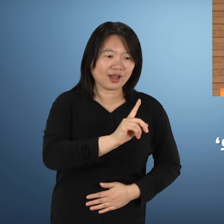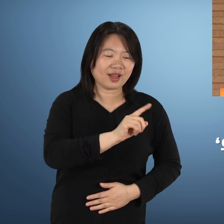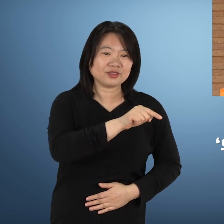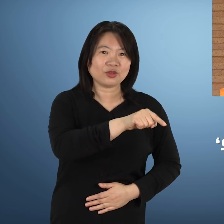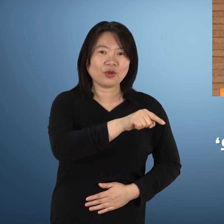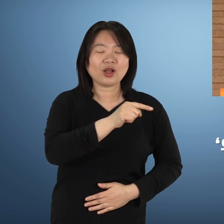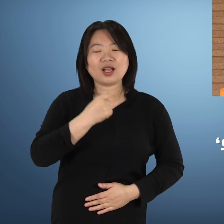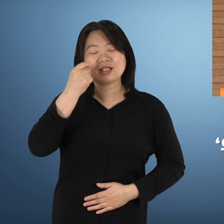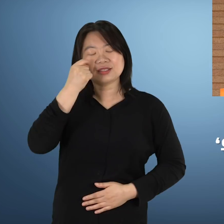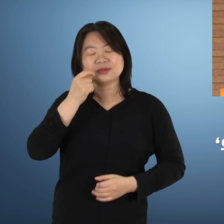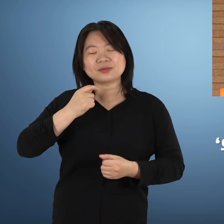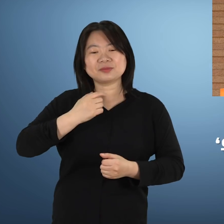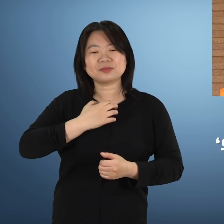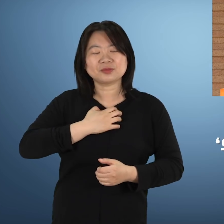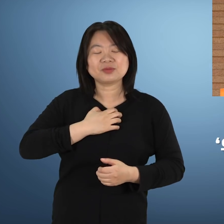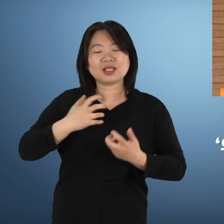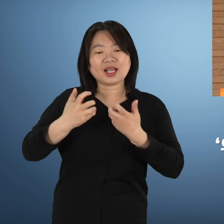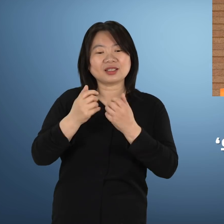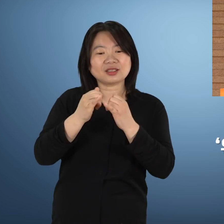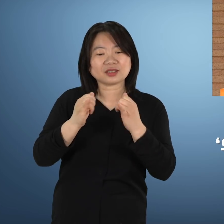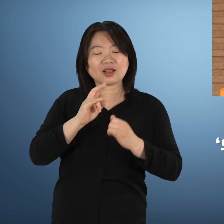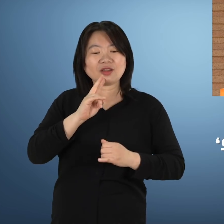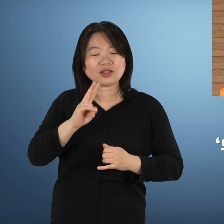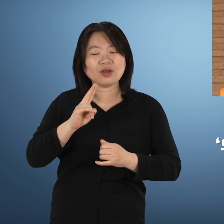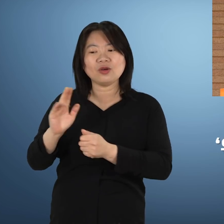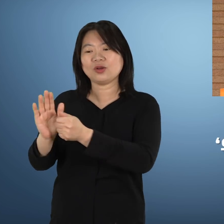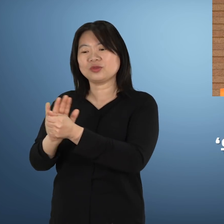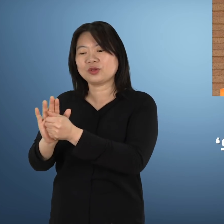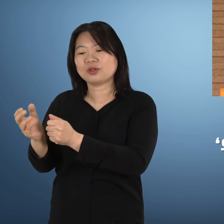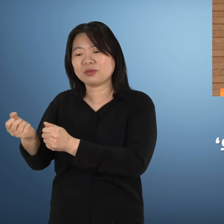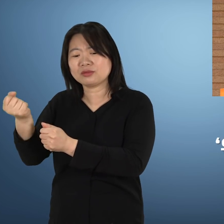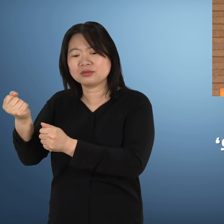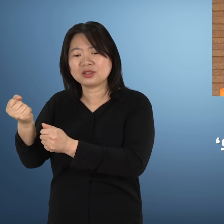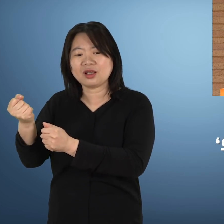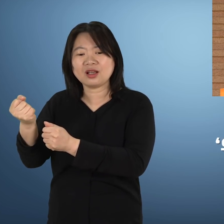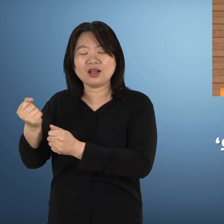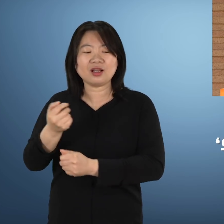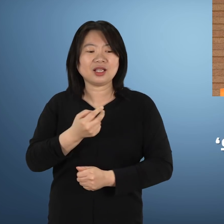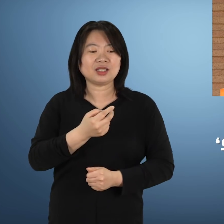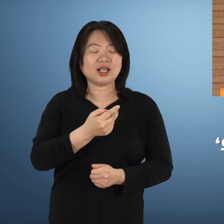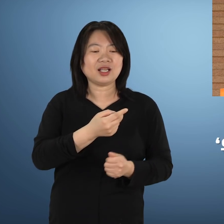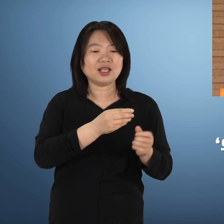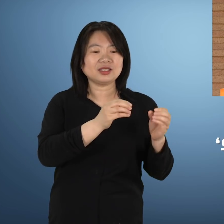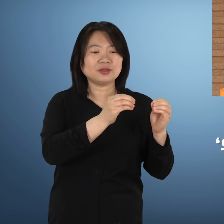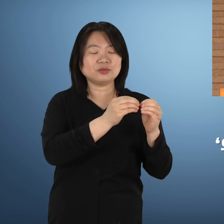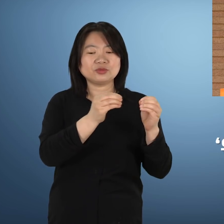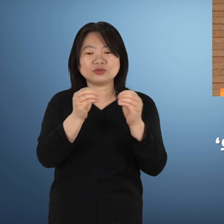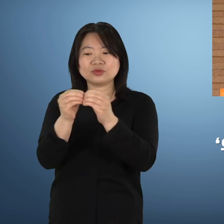받을 것이다. 슬픔과 위로, 애통과 위로,